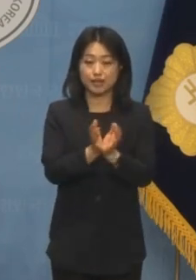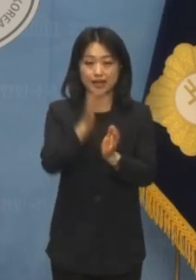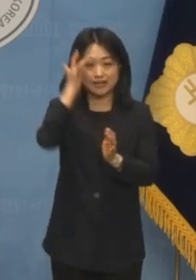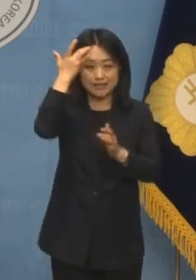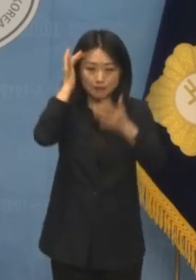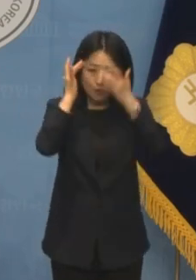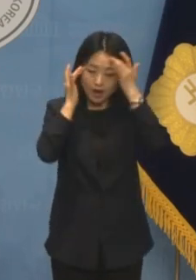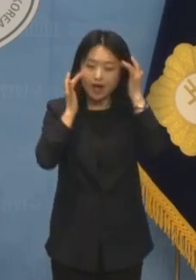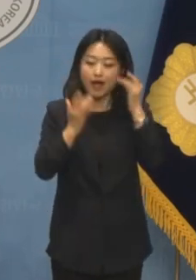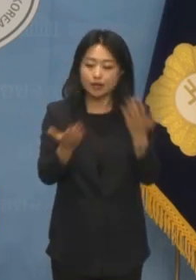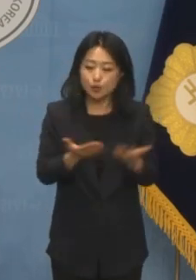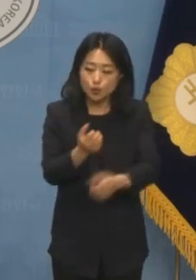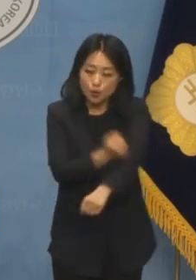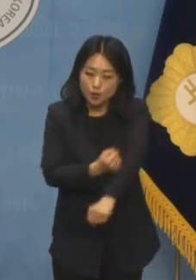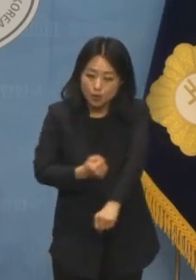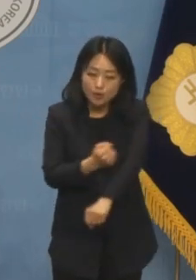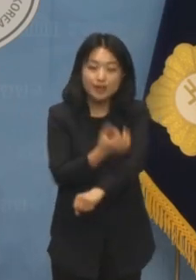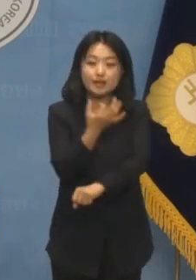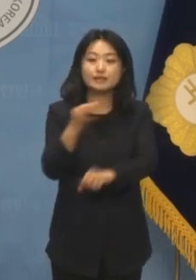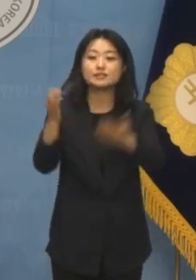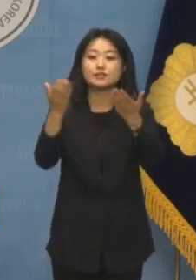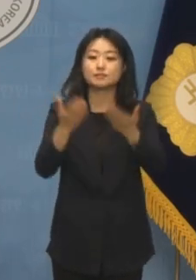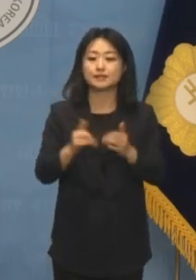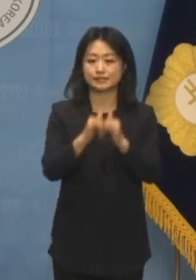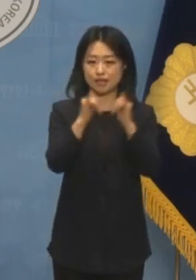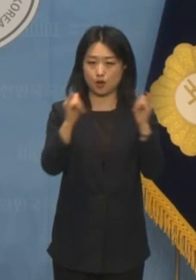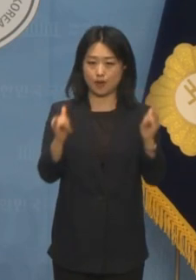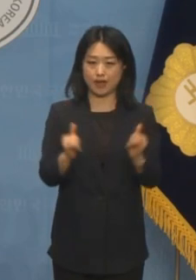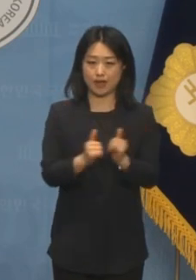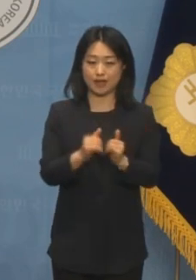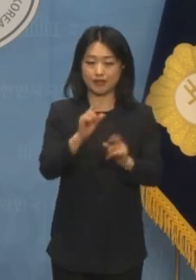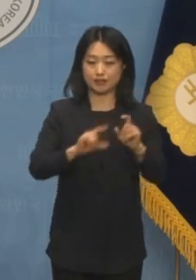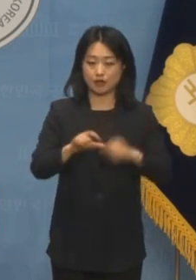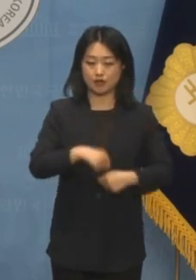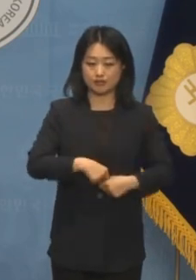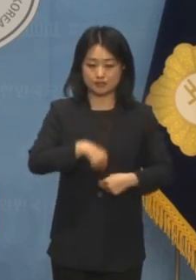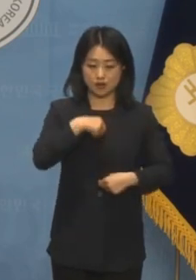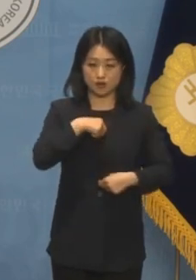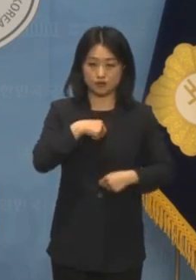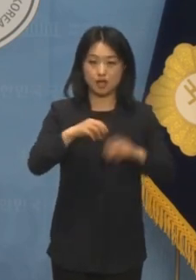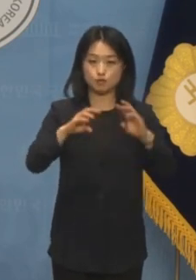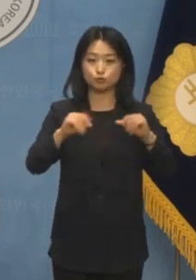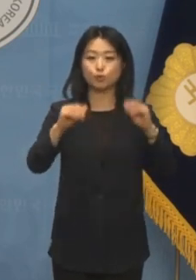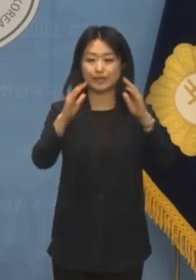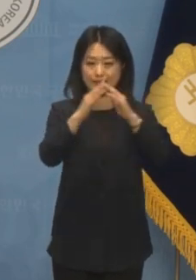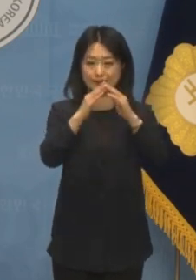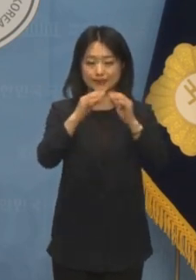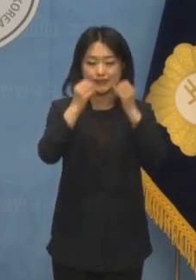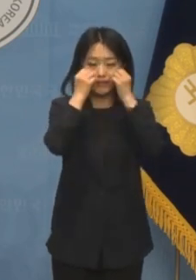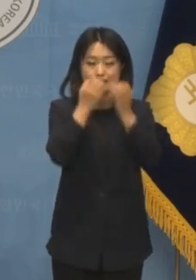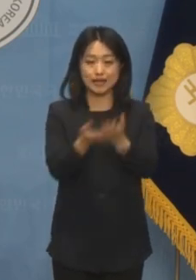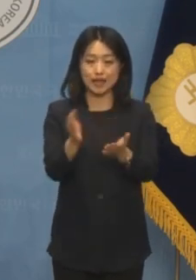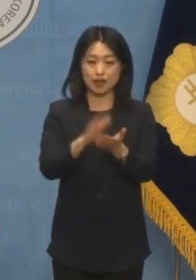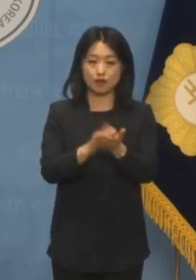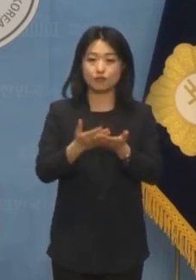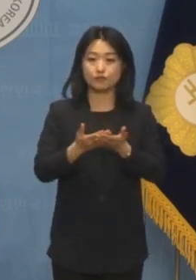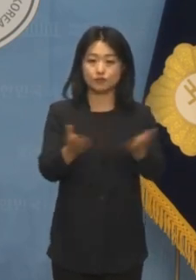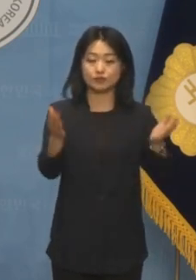노력이 인정받고 존중받는 사회로 더 정의로운 부동산 개혁을 추진해